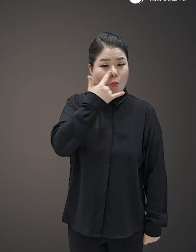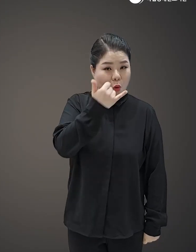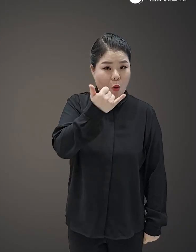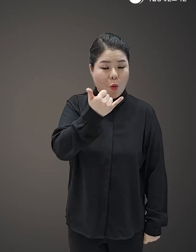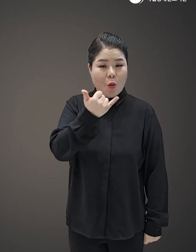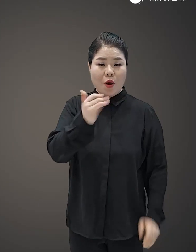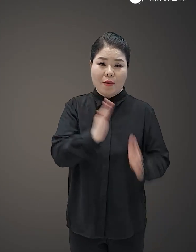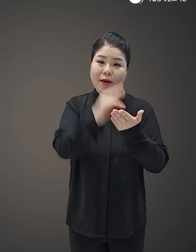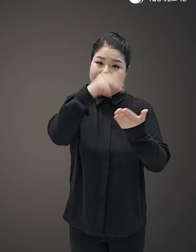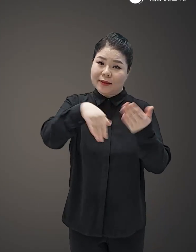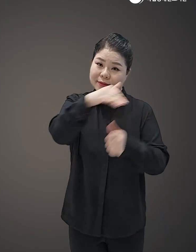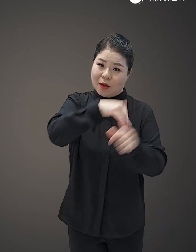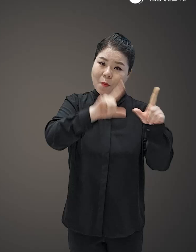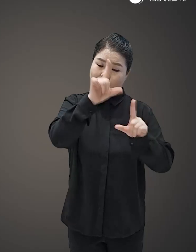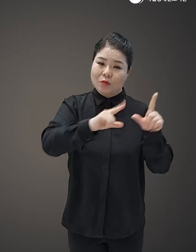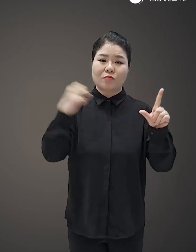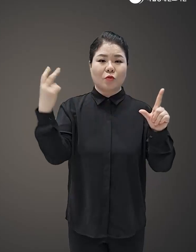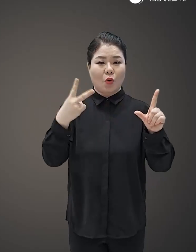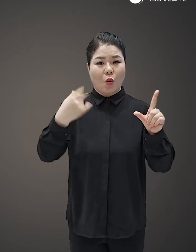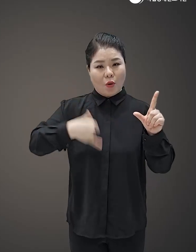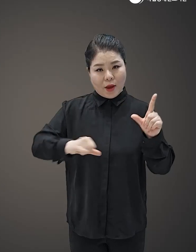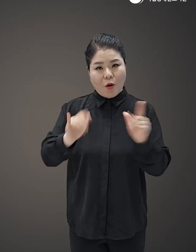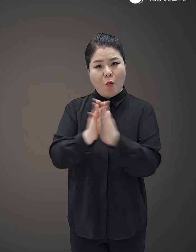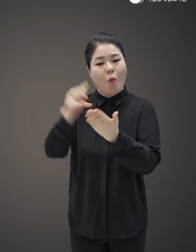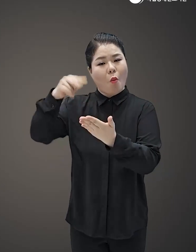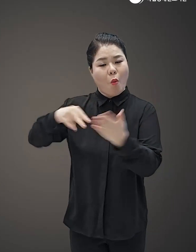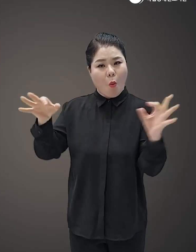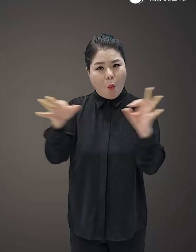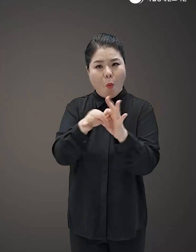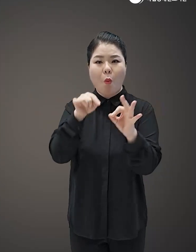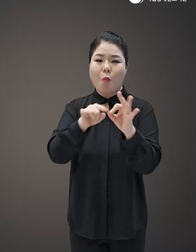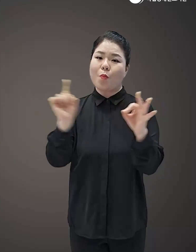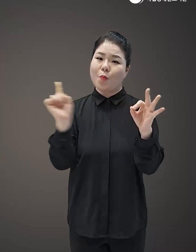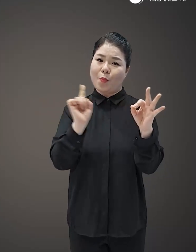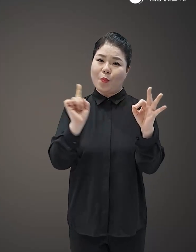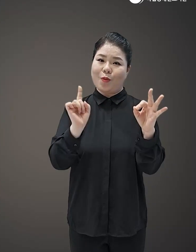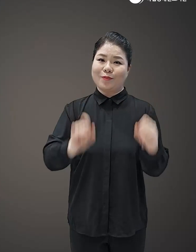부모님의 독서 실태와 아이들 독서의 상관관계는 무엇인가?